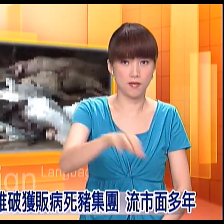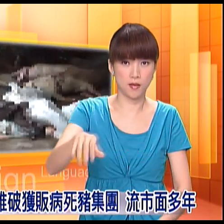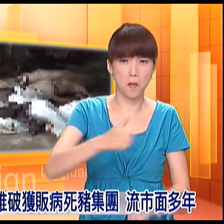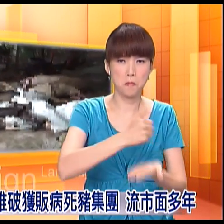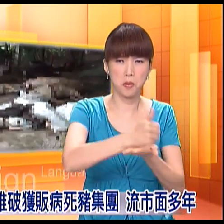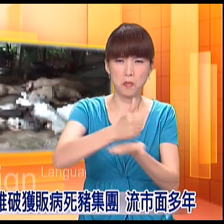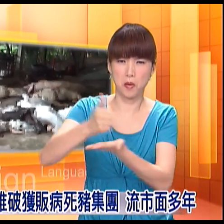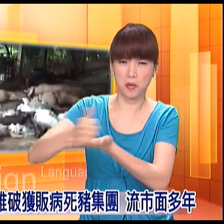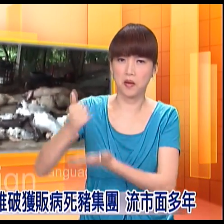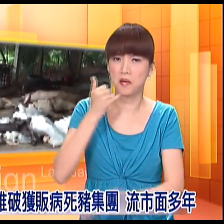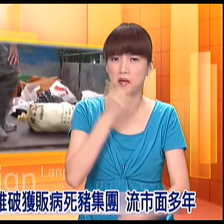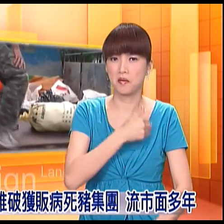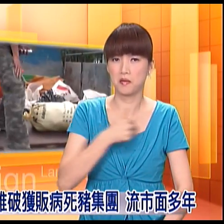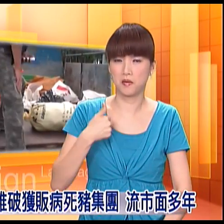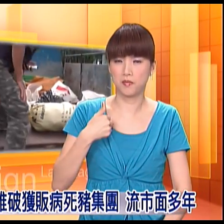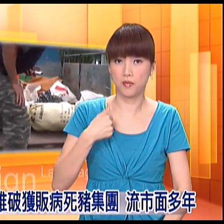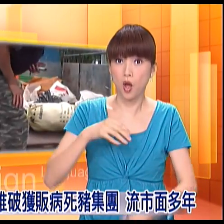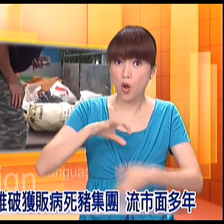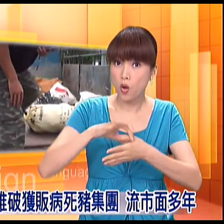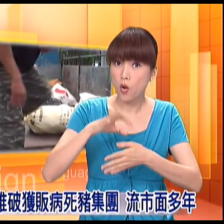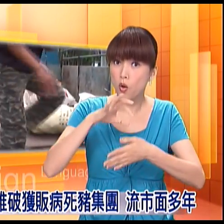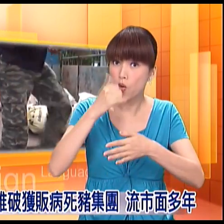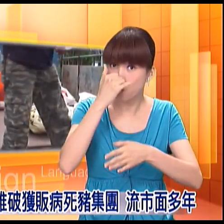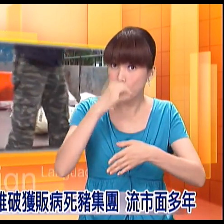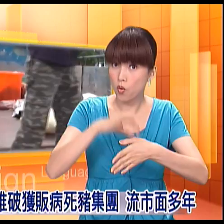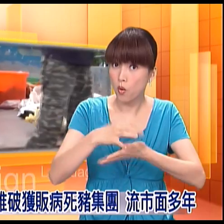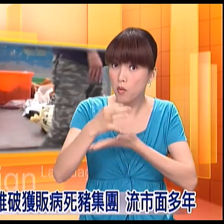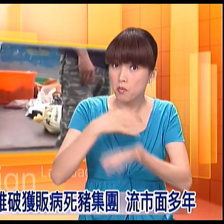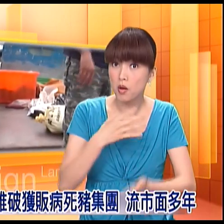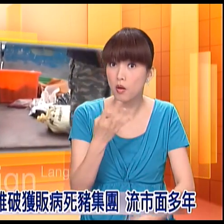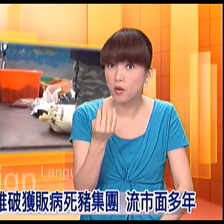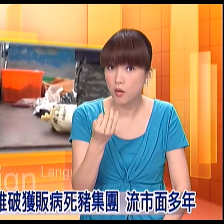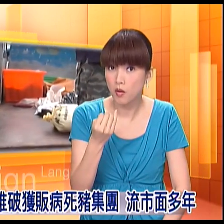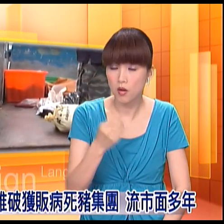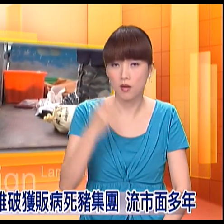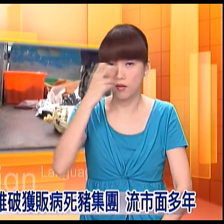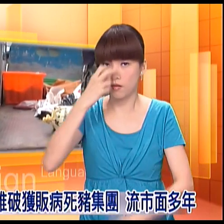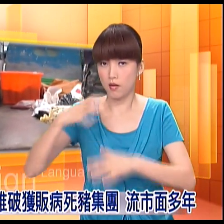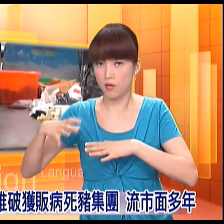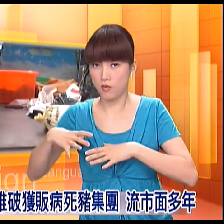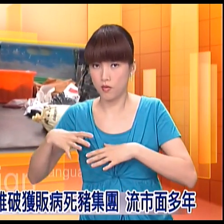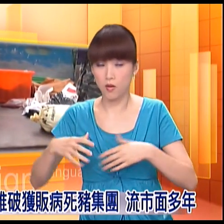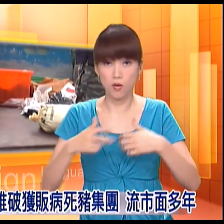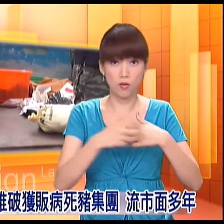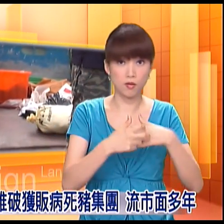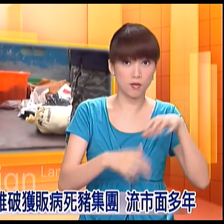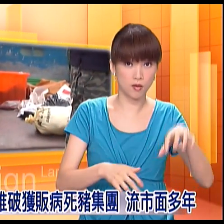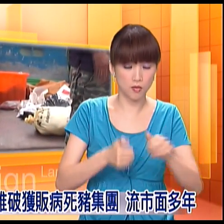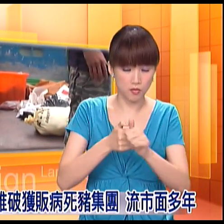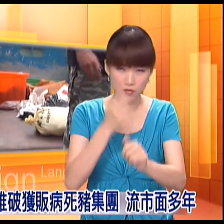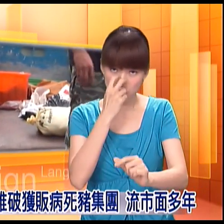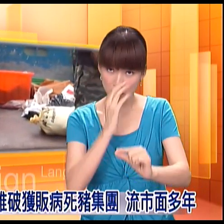肉流入市面当中呢？目前检调还有卫生单位还在进行追查当